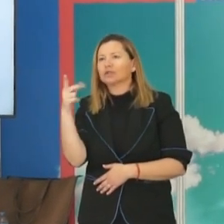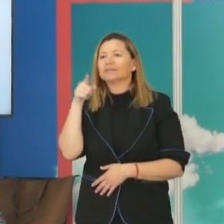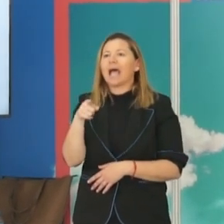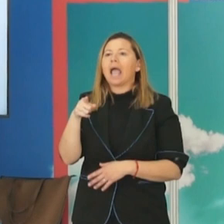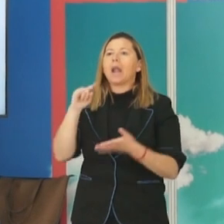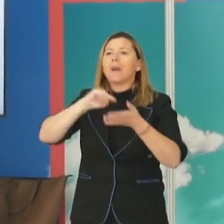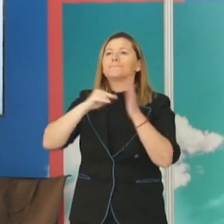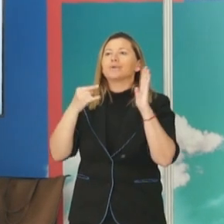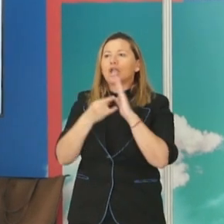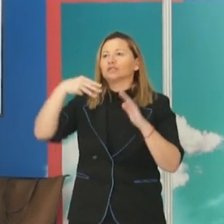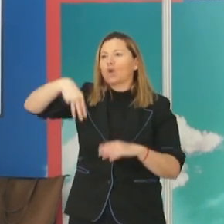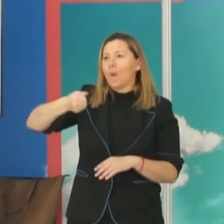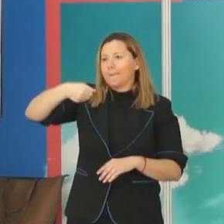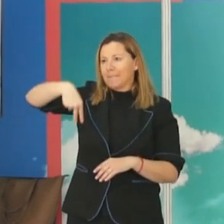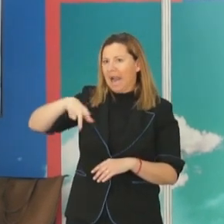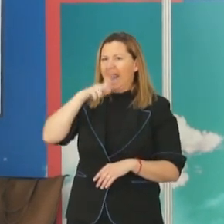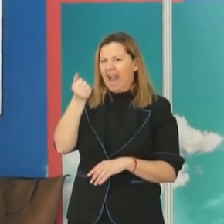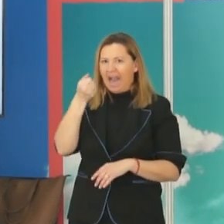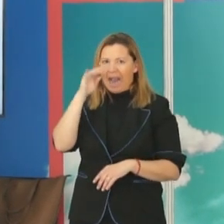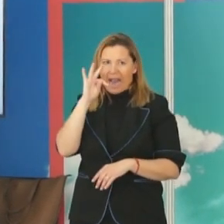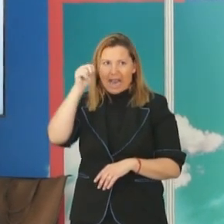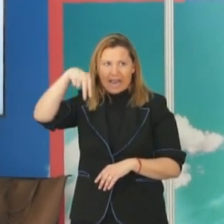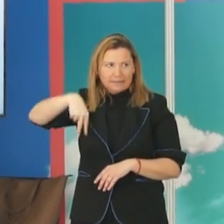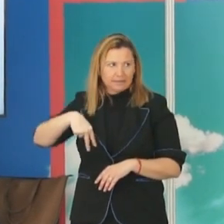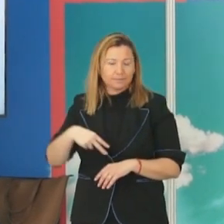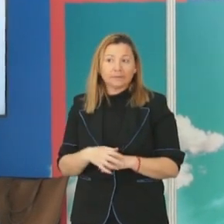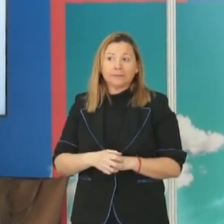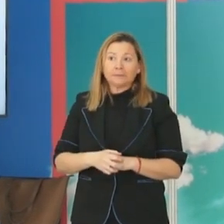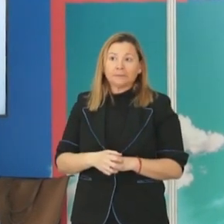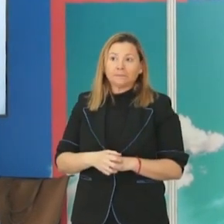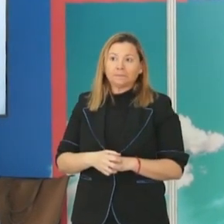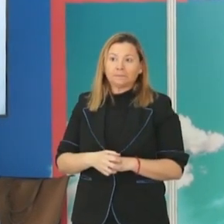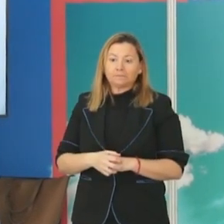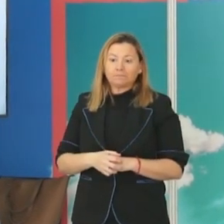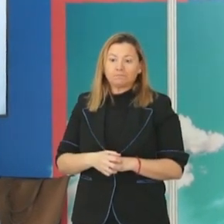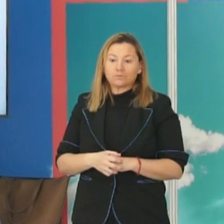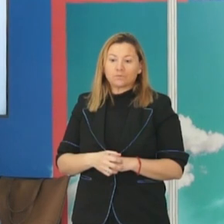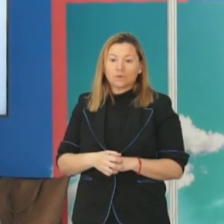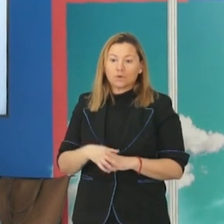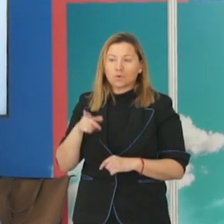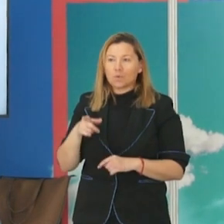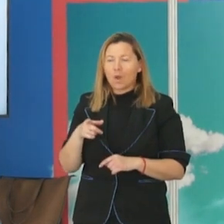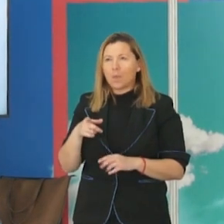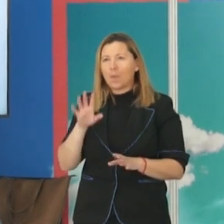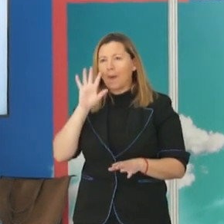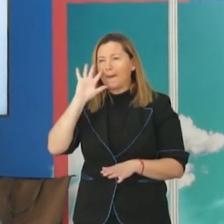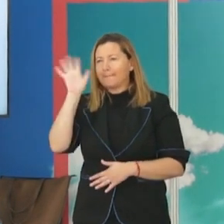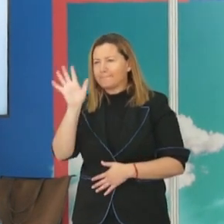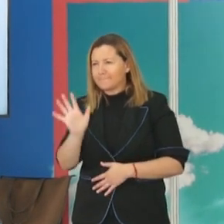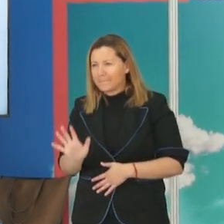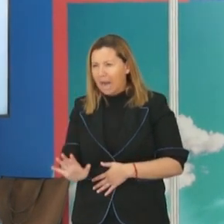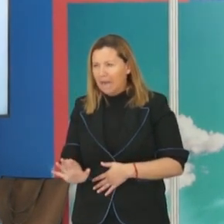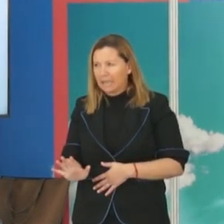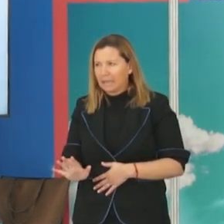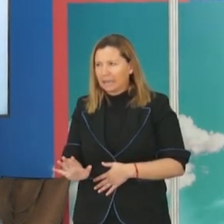Manhattan en marcha, ¿vale? Una vez que se acerca la posibilidad de que todo